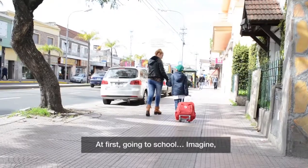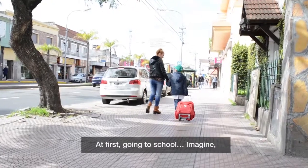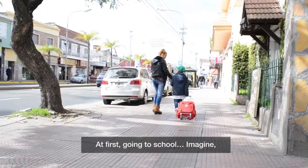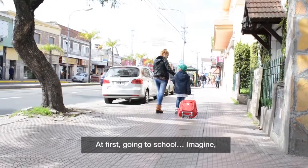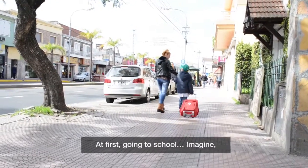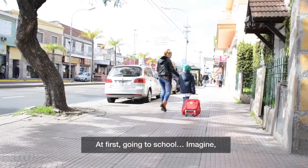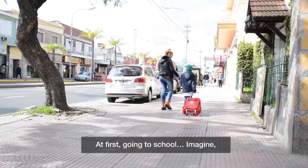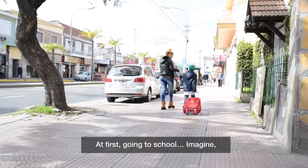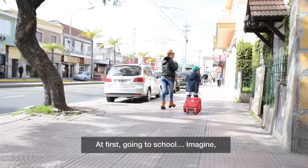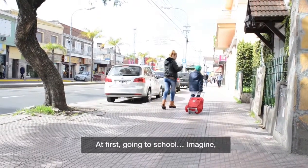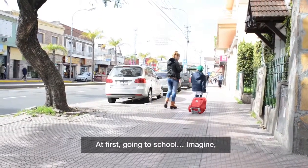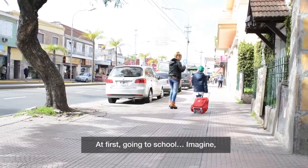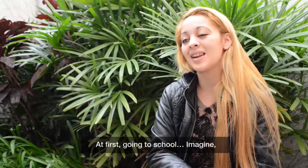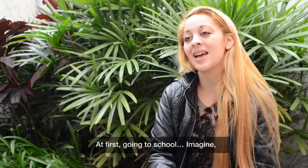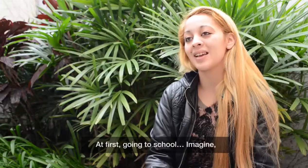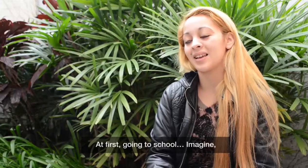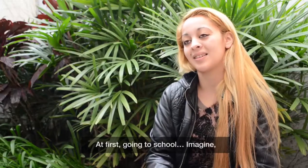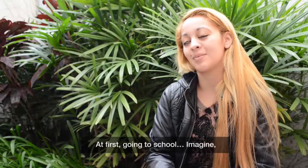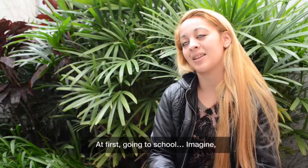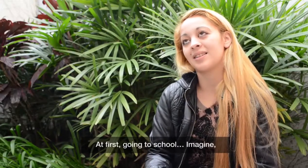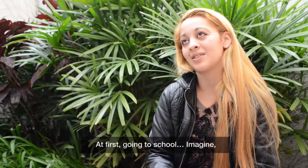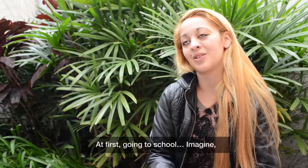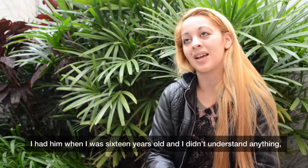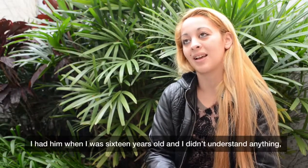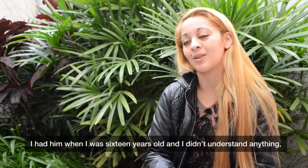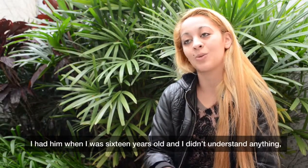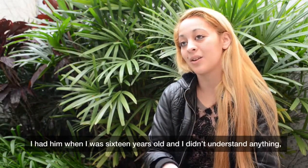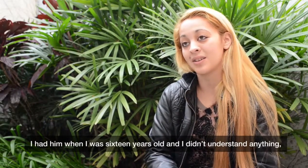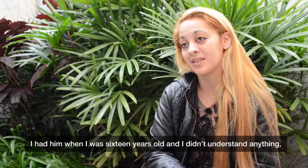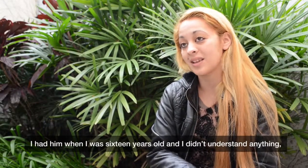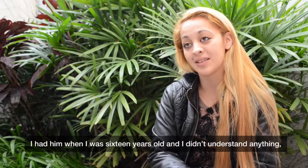Al principio llegar a la escuela, imagínate, yo lo tuve a los 16